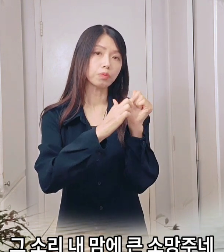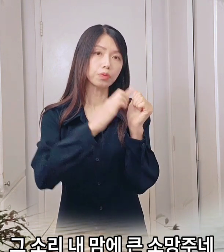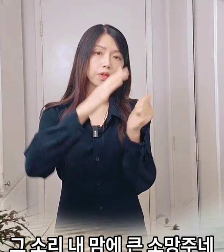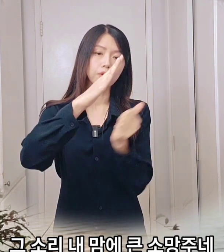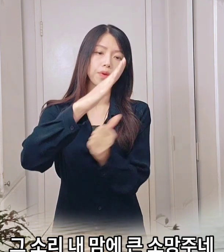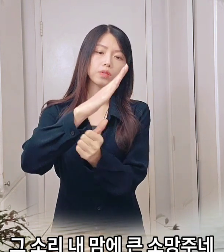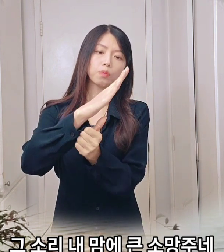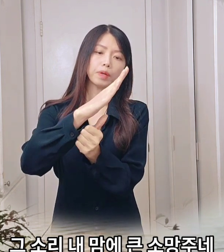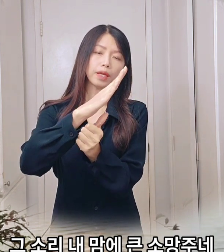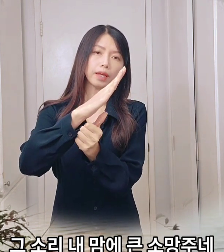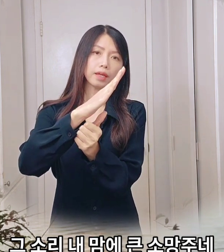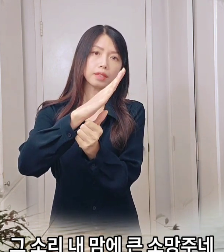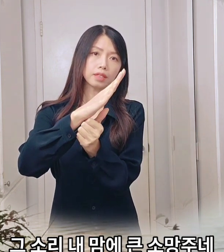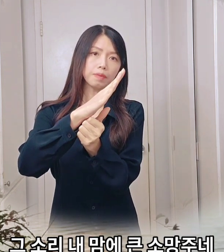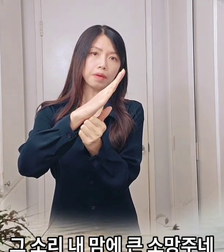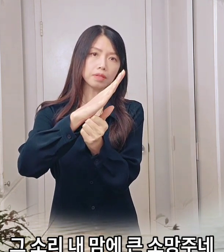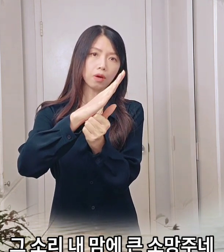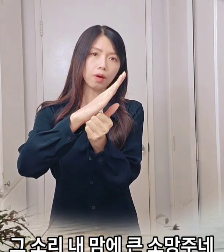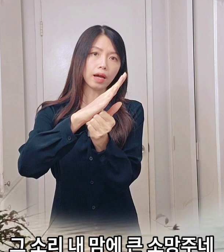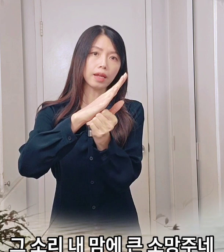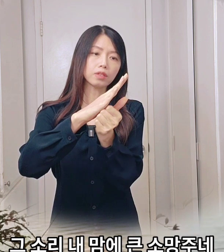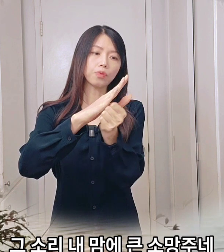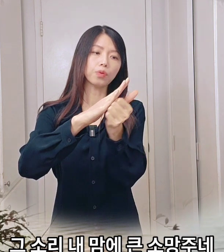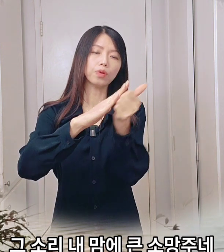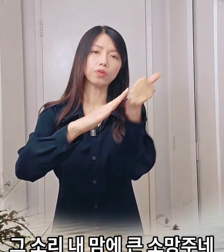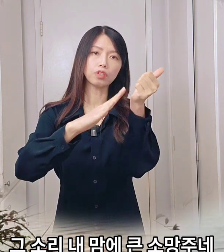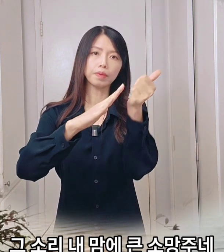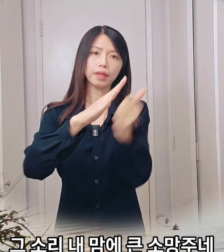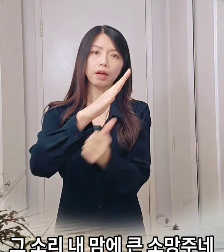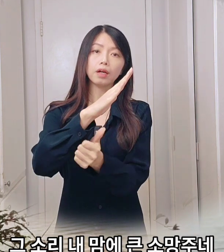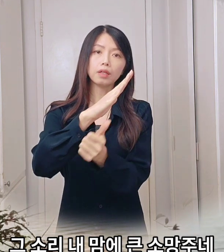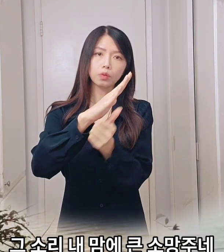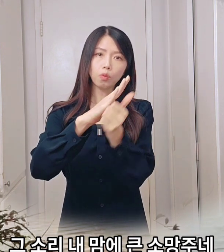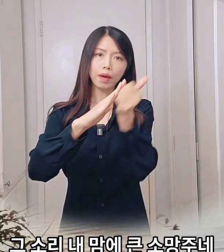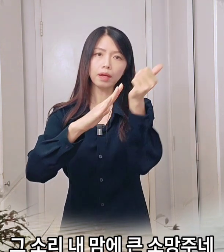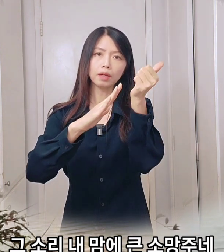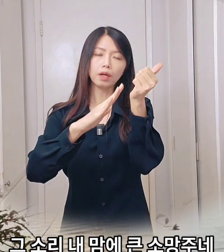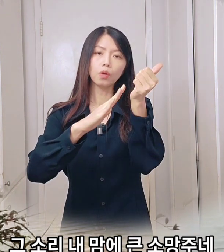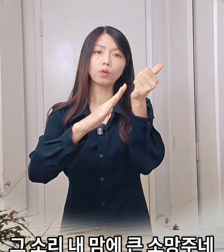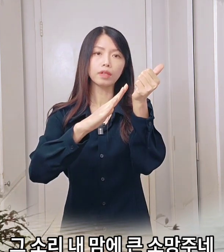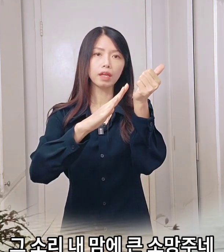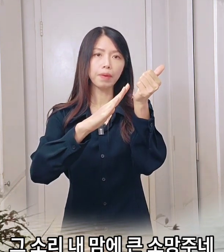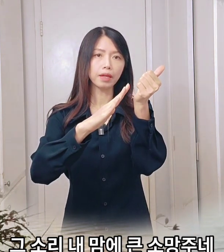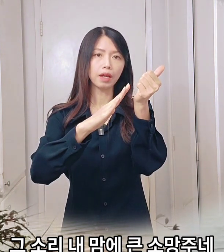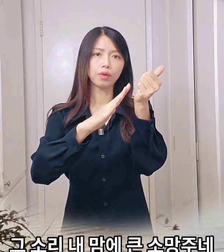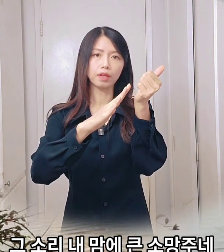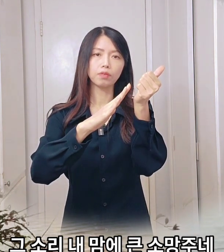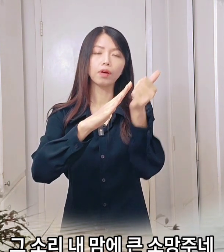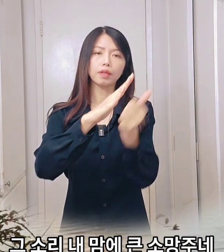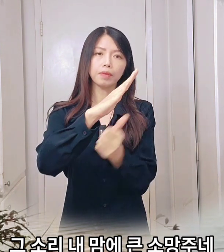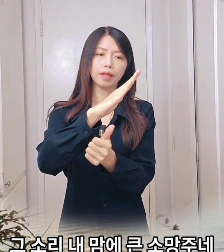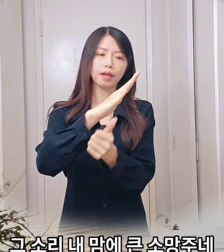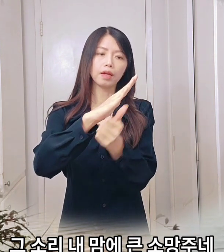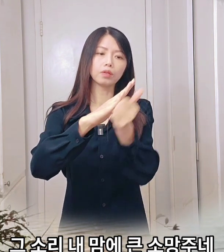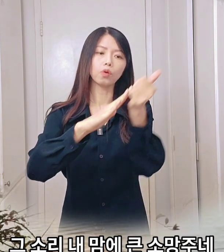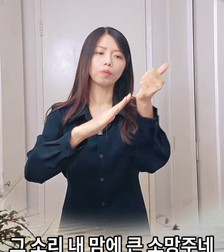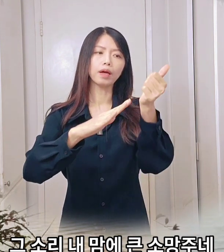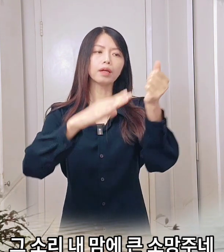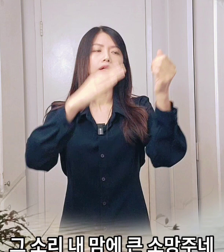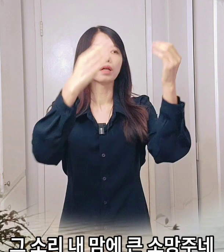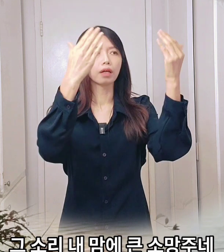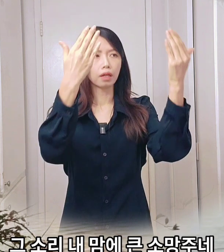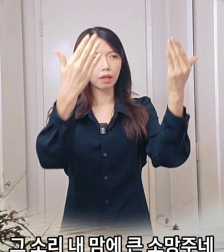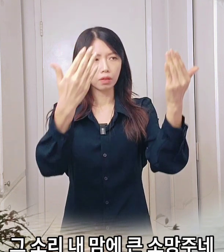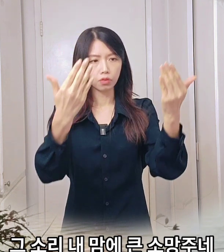이 부분을 왼손바닥에 스치면서 아래에서 위로 올려주시면 돼요. 소망 혹은 희망이라고 한 뒤의 수어가 됩니다.